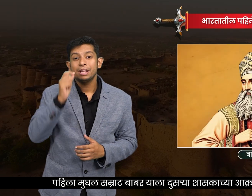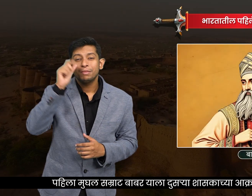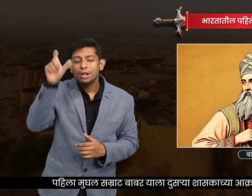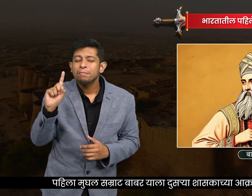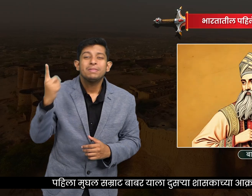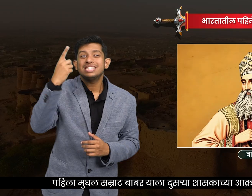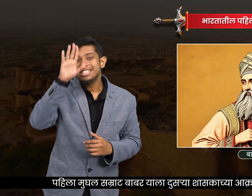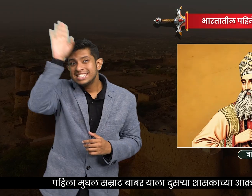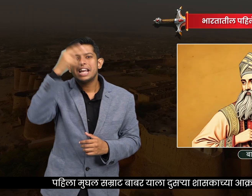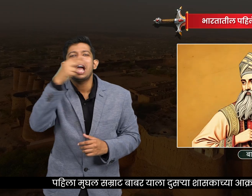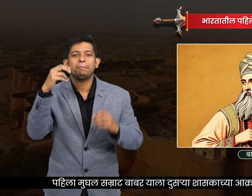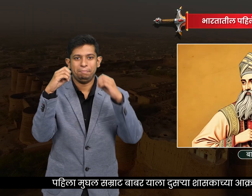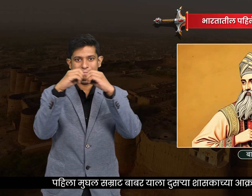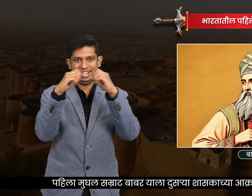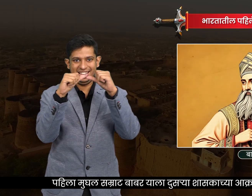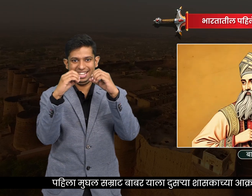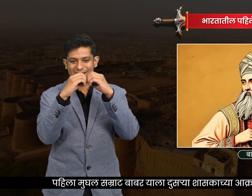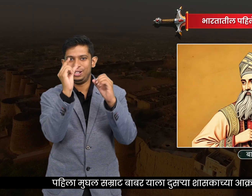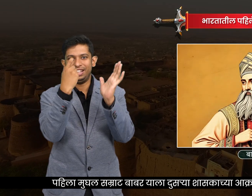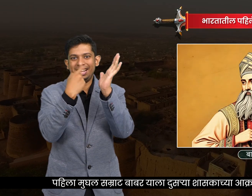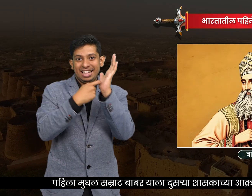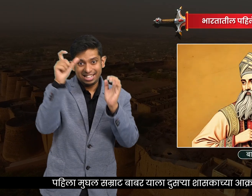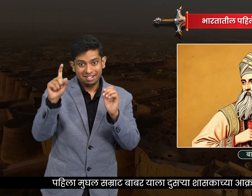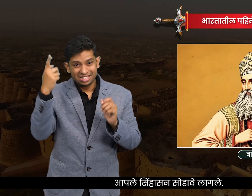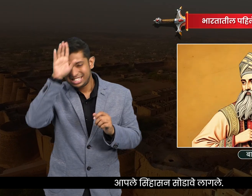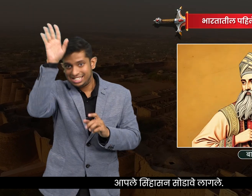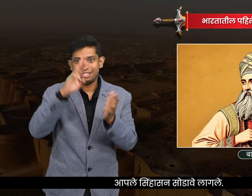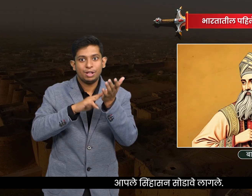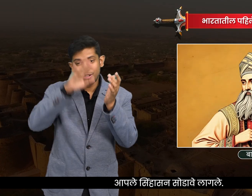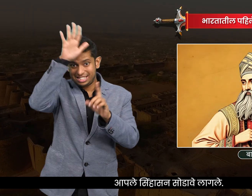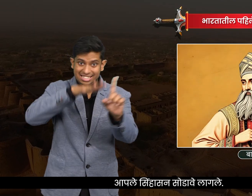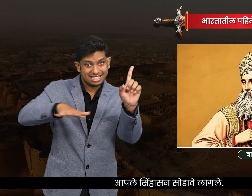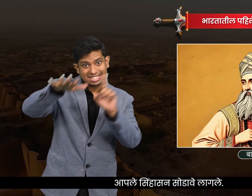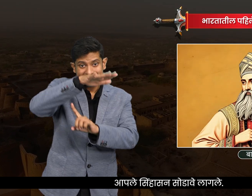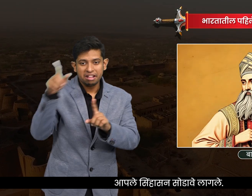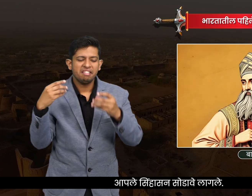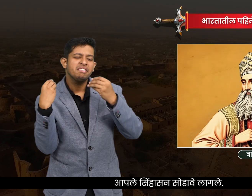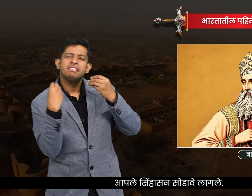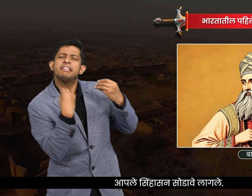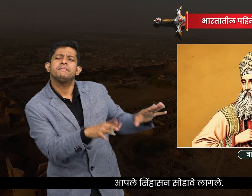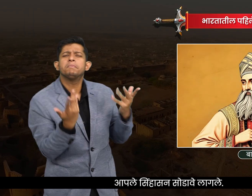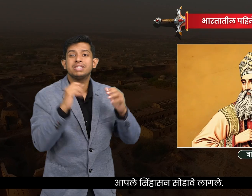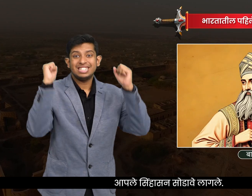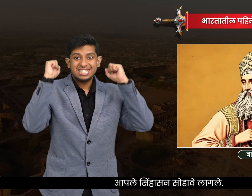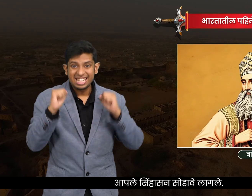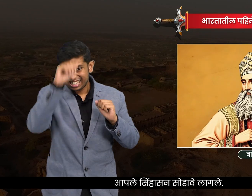पहिला मुघल सम्राट बाबर याला दुसऱ्या शासकाच्या आक्रमणामुळे आपले सिंहासन सोडावे लागले.